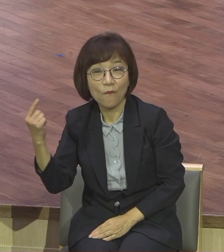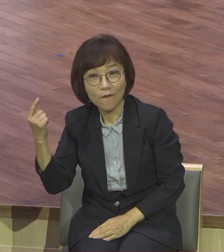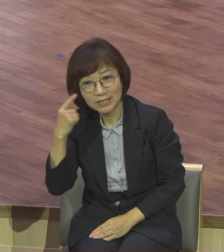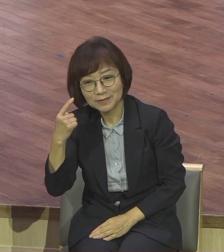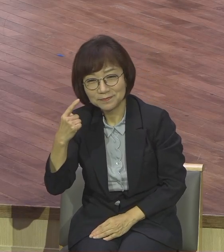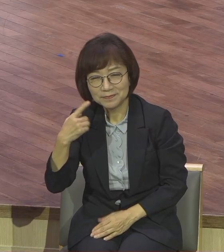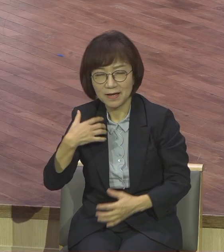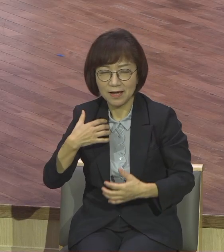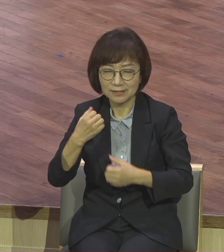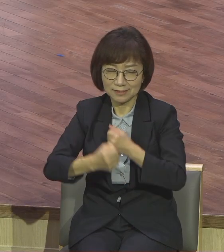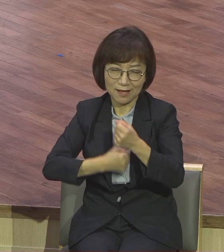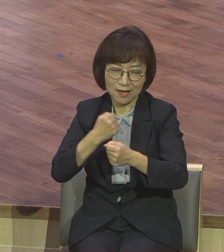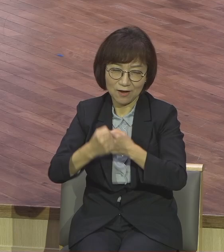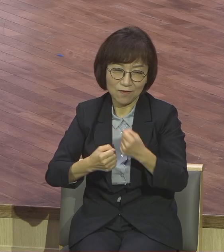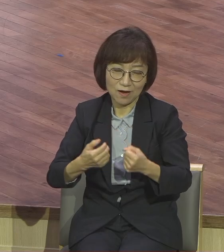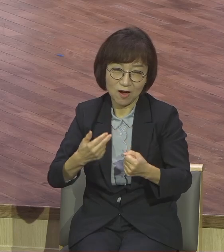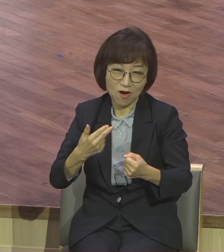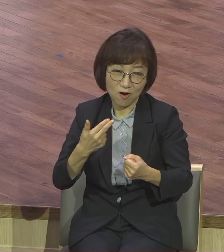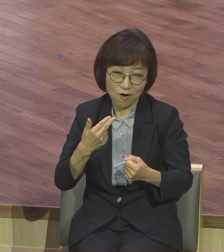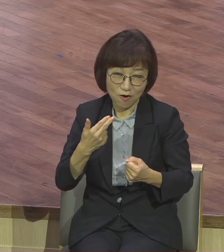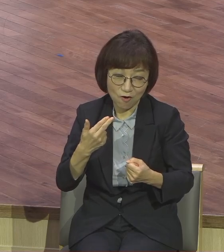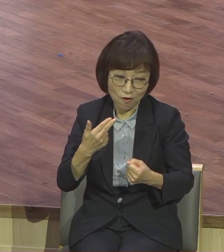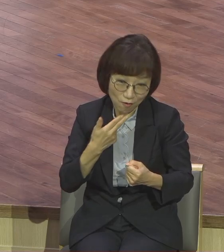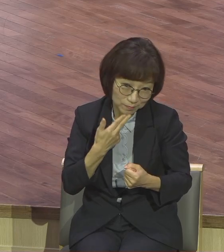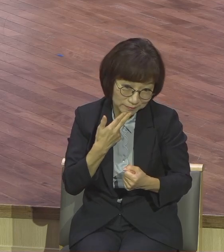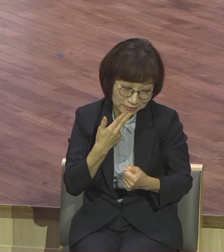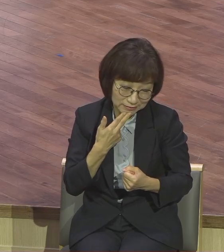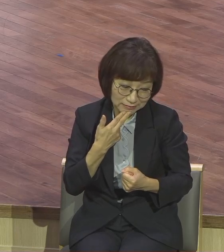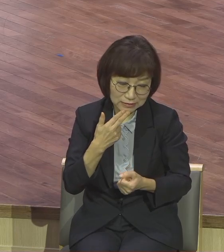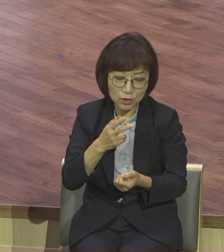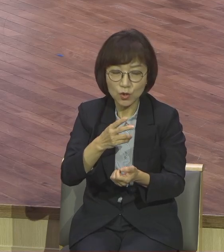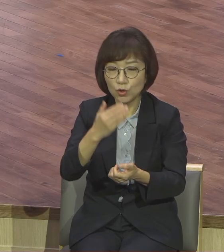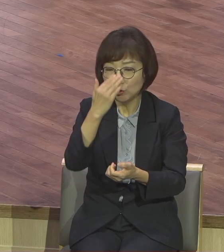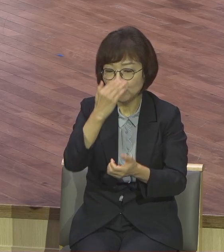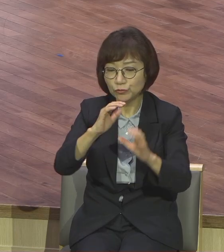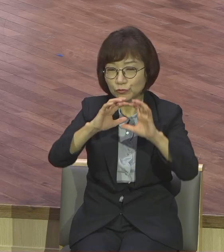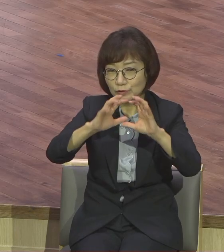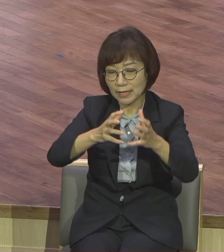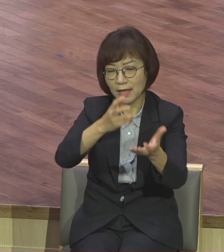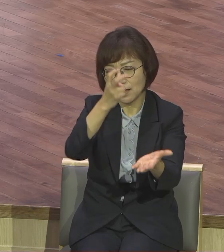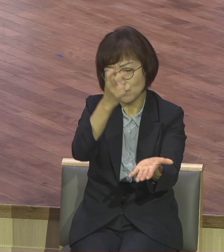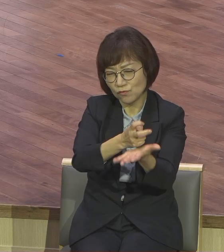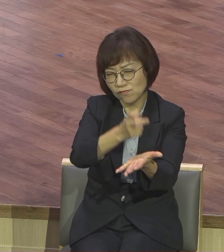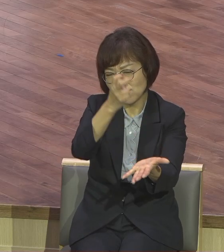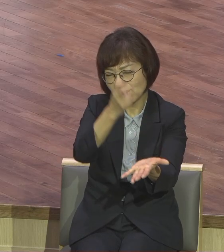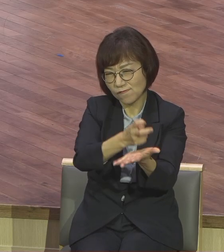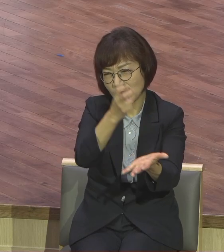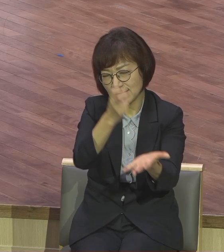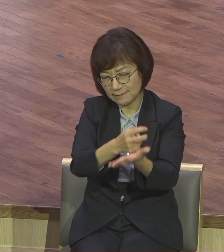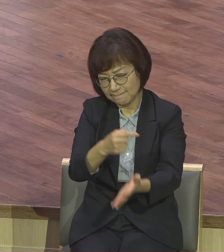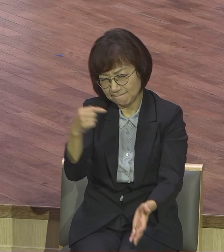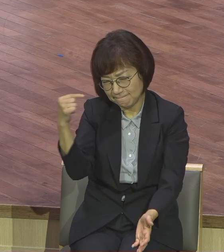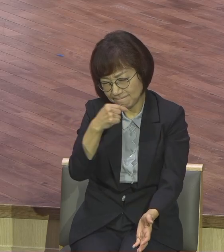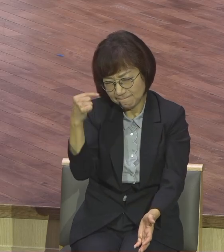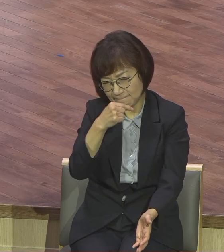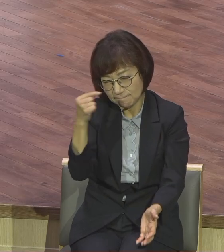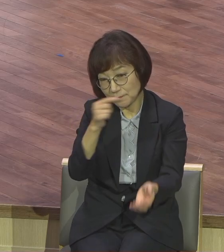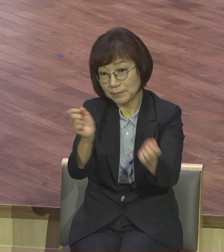못하는 거짓 형제들을, 다시 말해서 유대 율법주의자들의 간악한